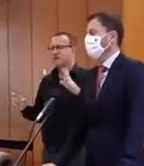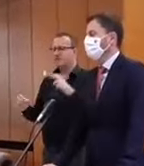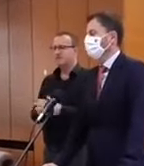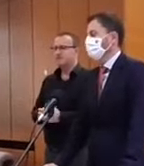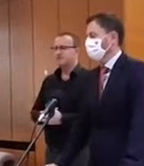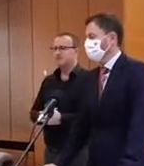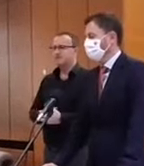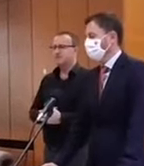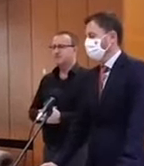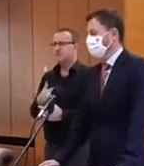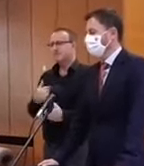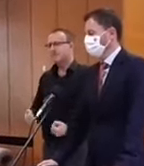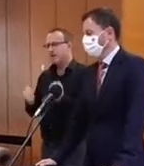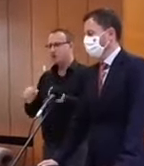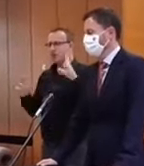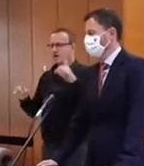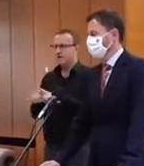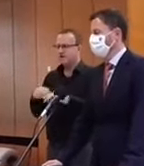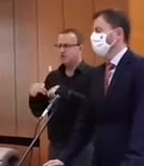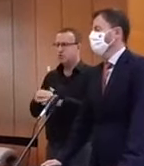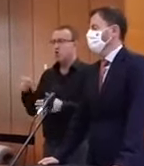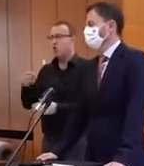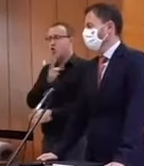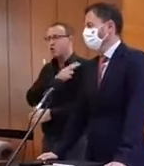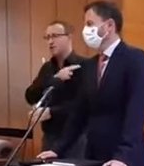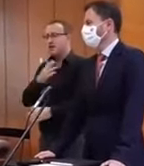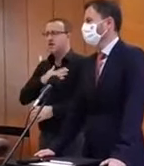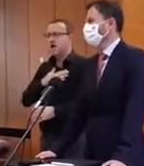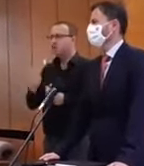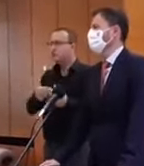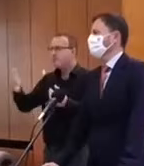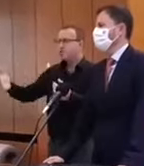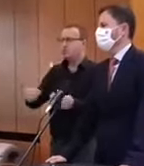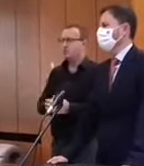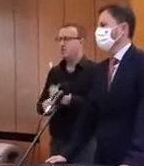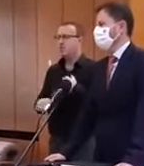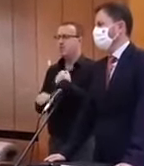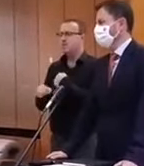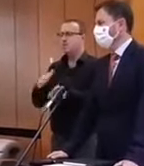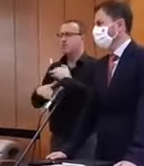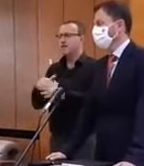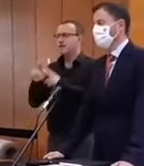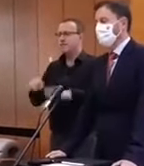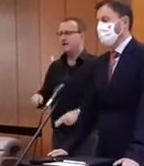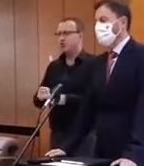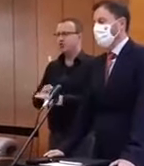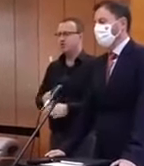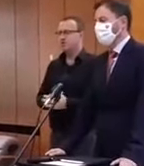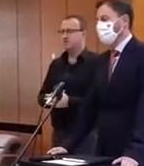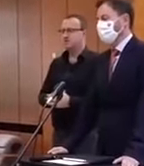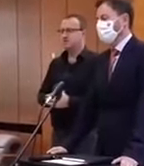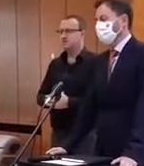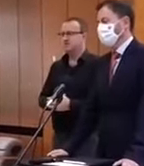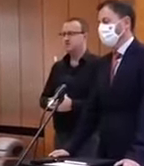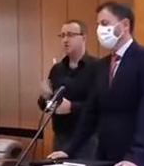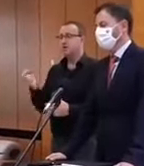akýchkoľvek témach a aj náročných témach. Ako som povedal, ocenili náš pokrok, ktorý robíme o budovaní právneho štátu.